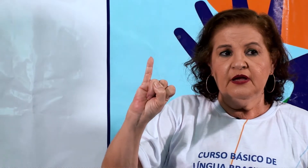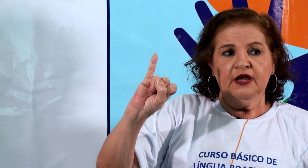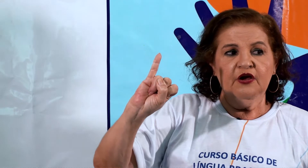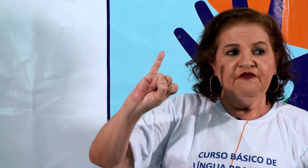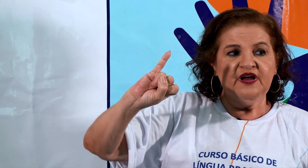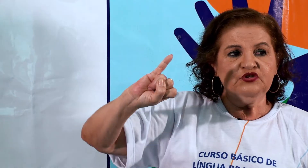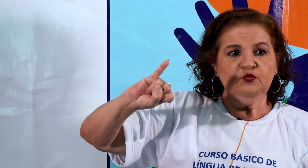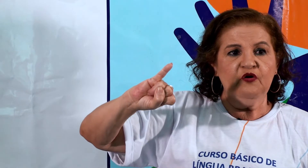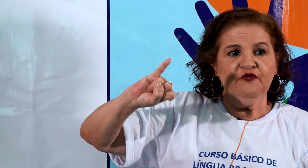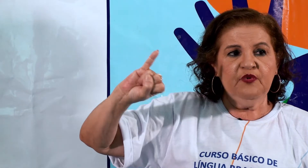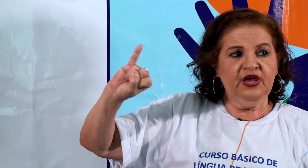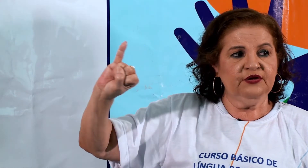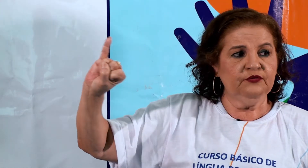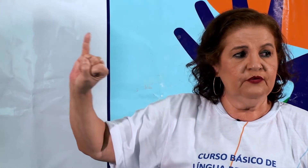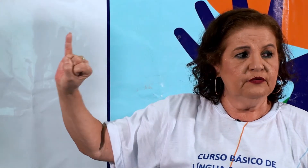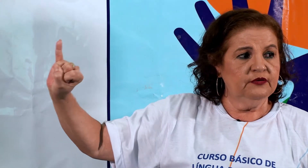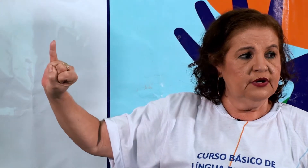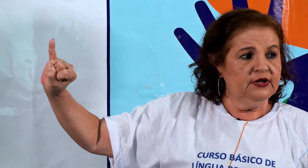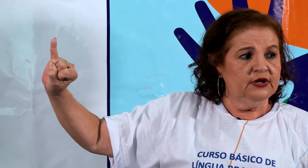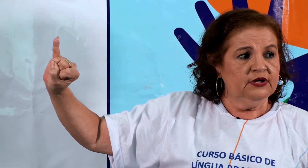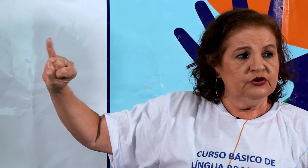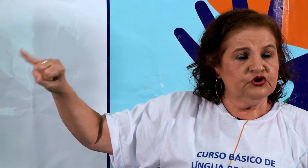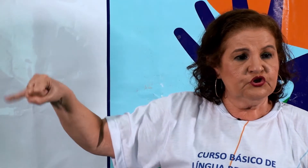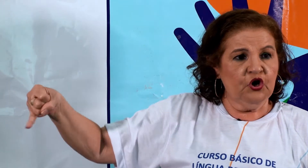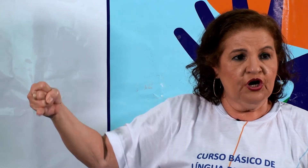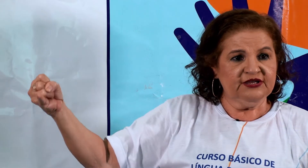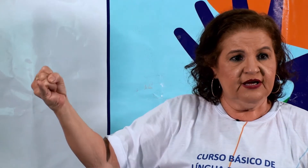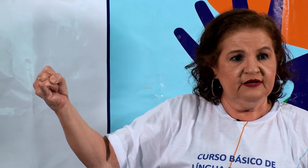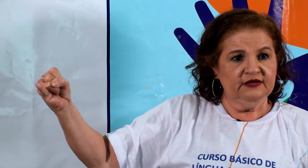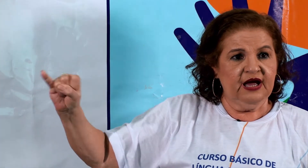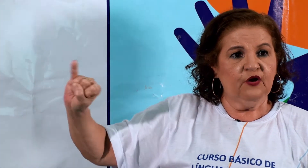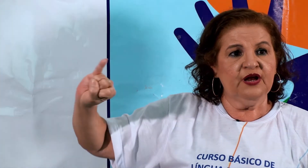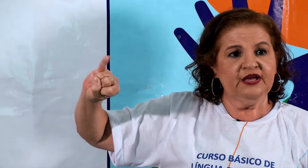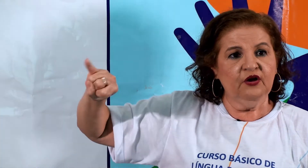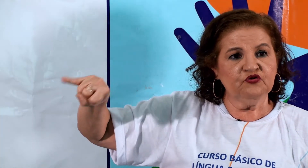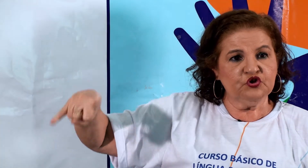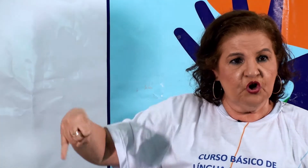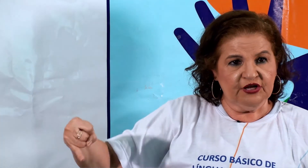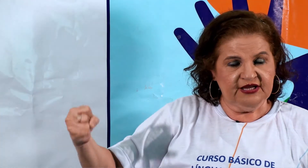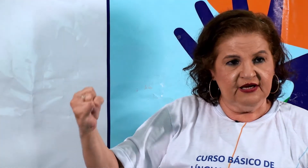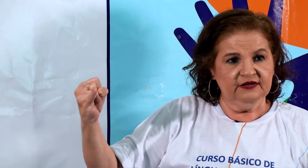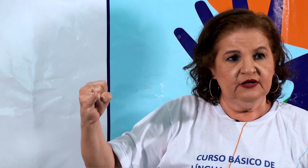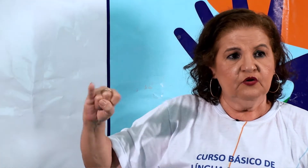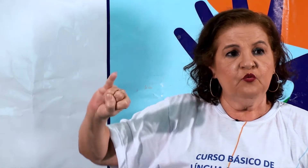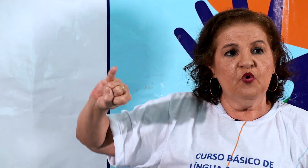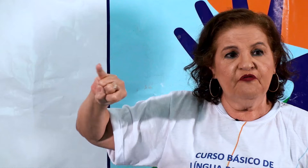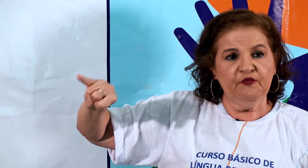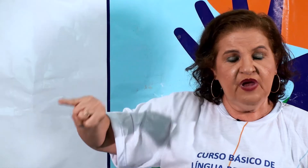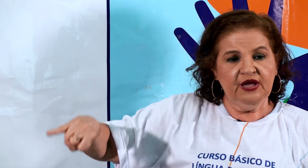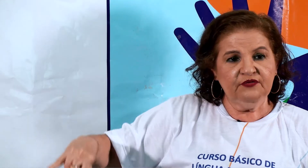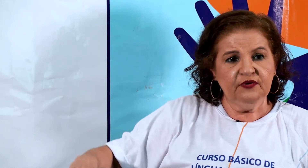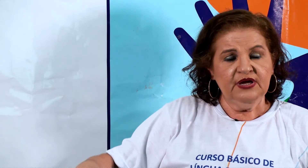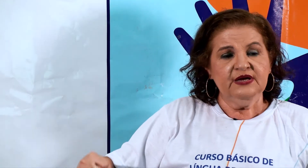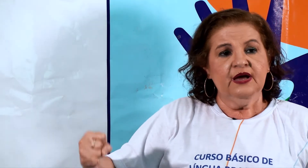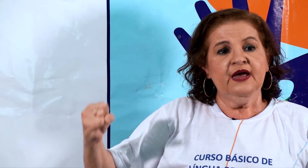eu faço um movimento J. Agora aqui é o J. O movimento